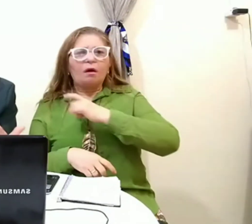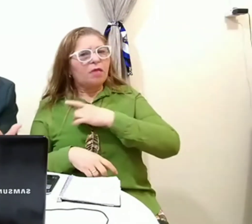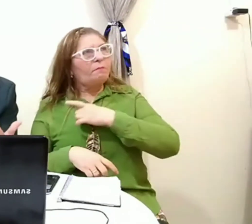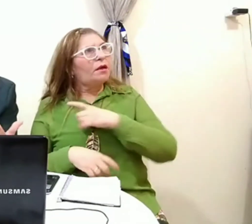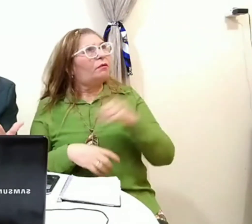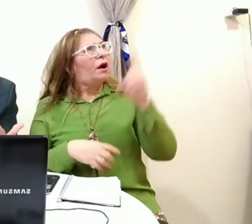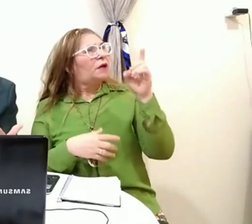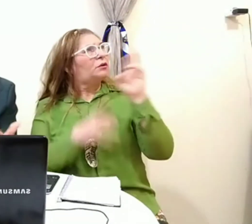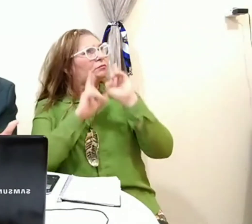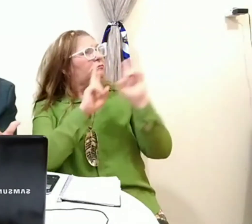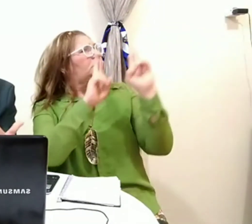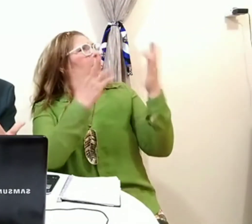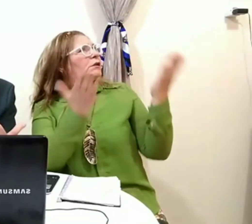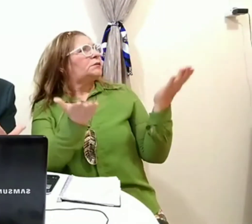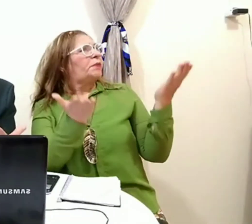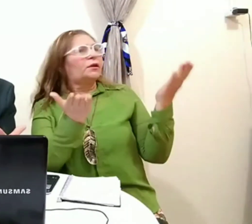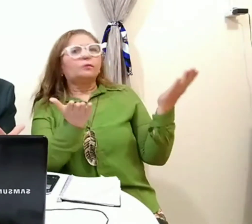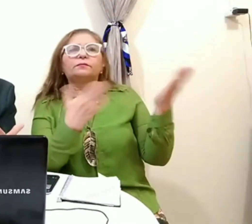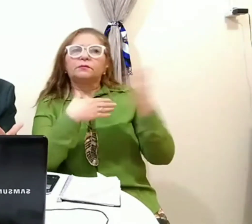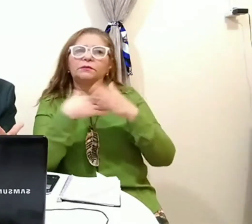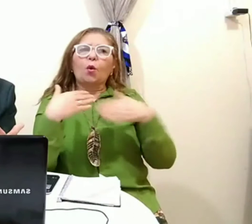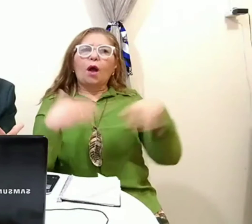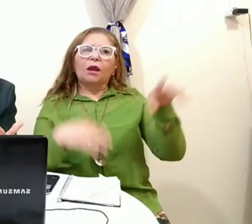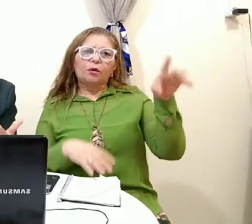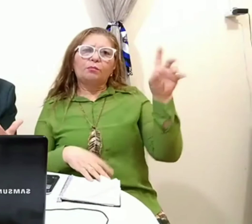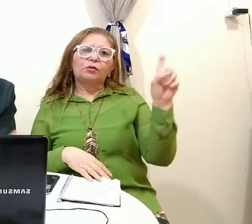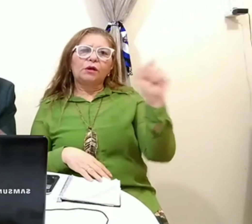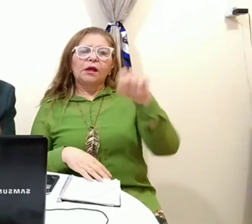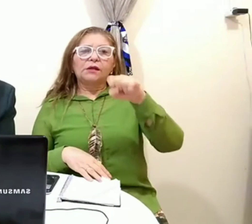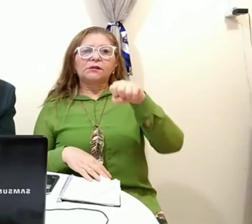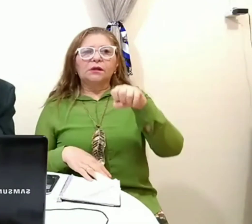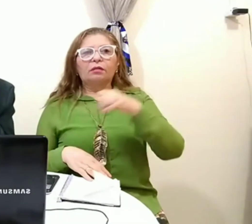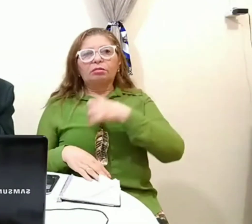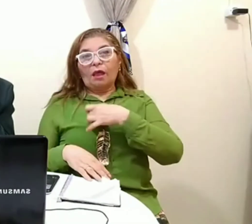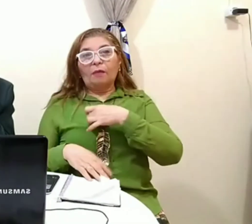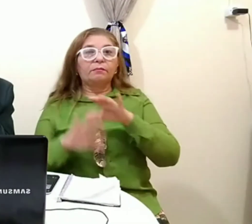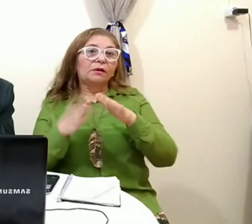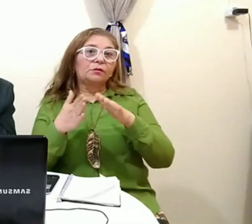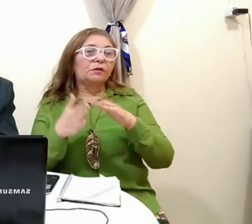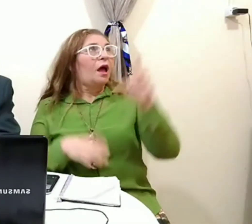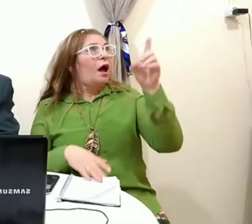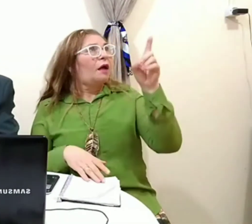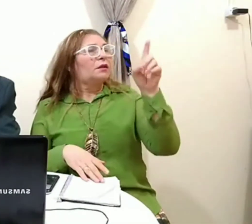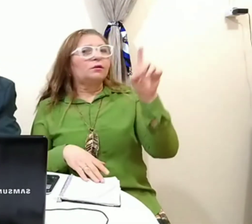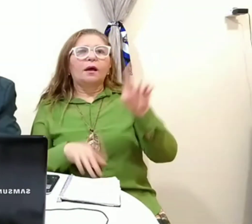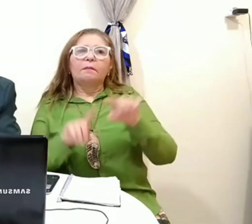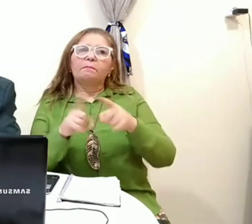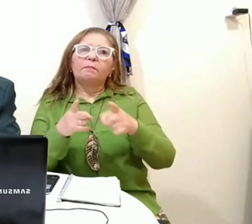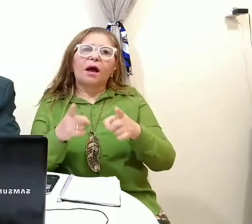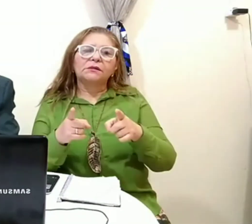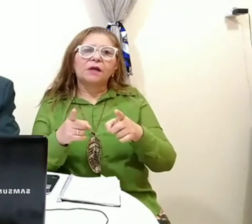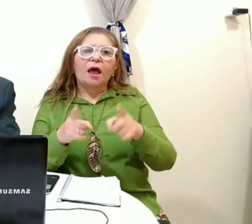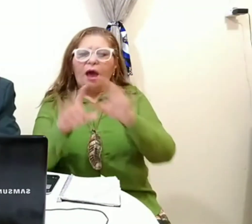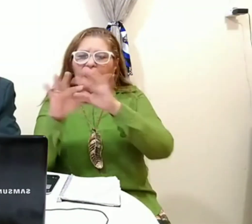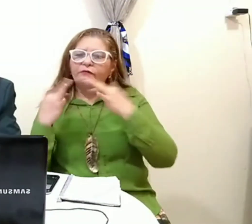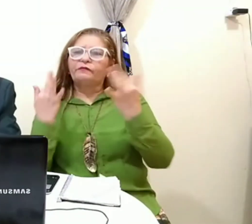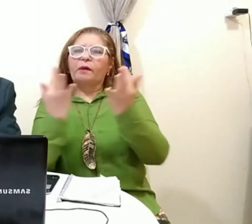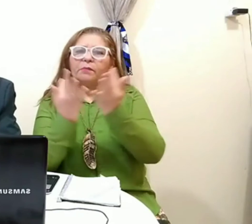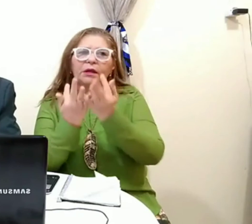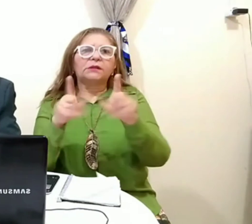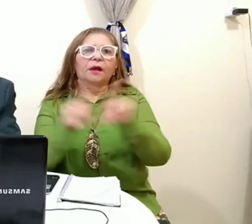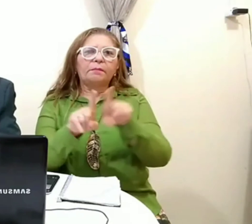que respeita, que tem um carinho, que tem um temor a Deus. E não era só ele, mas ele ensinou isso